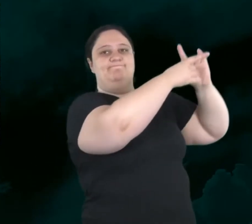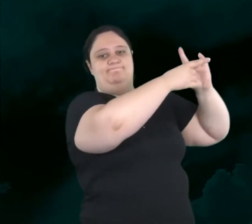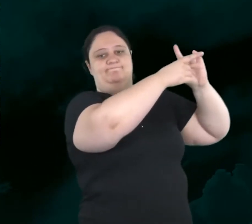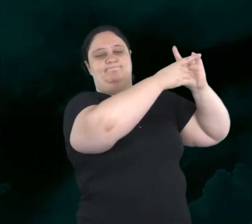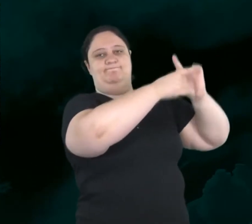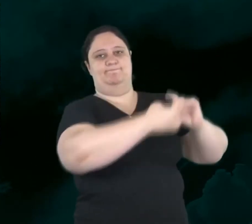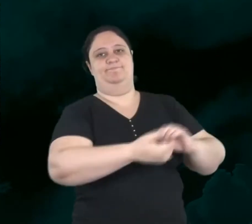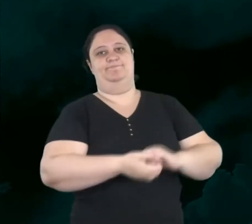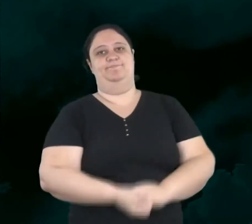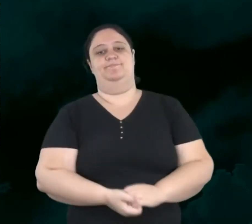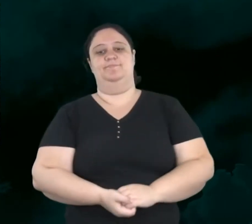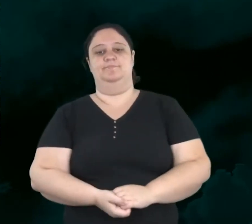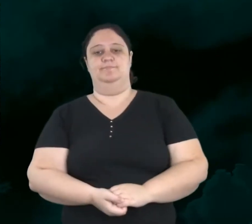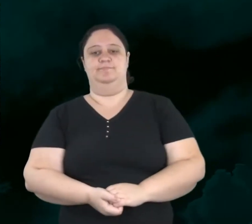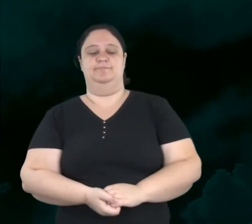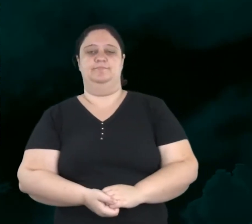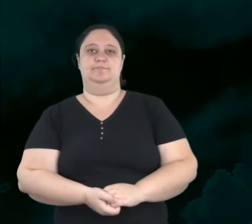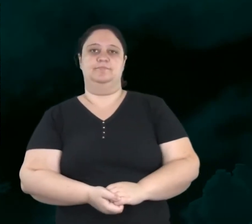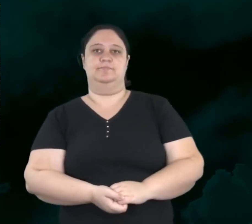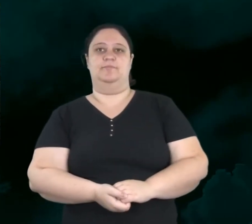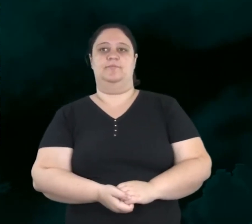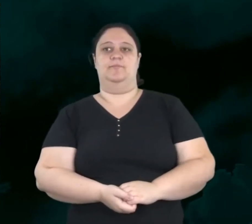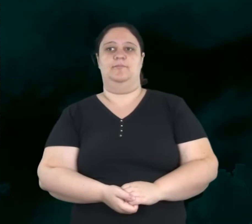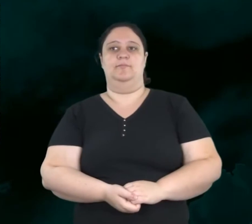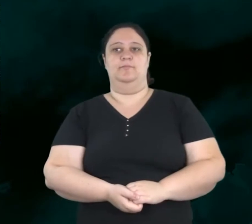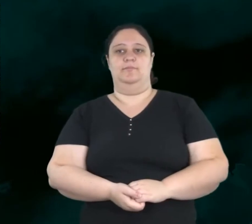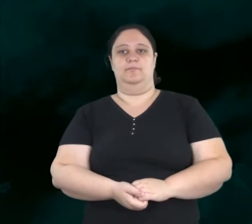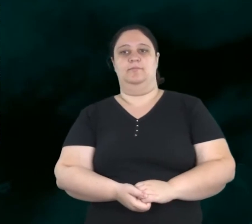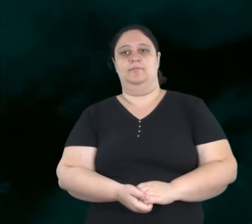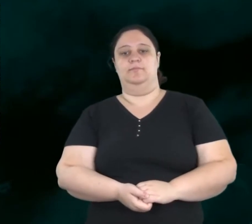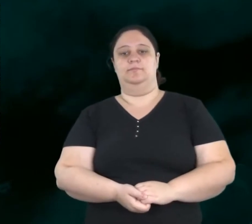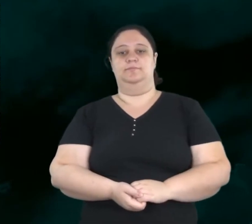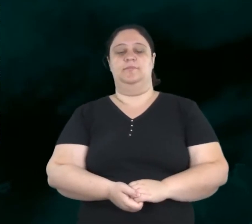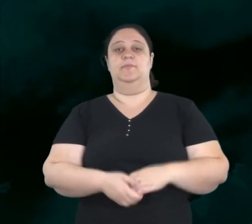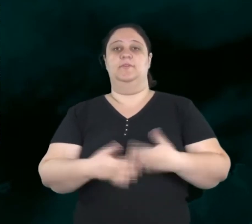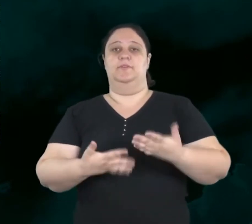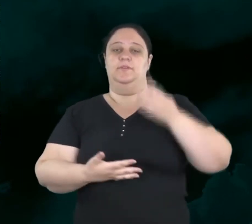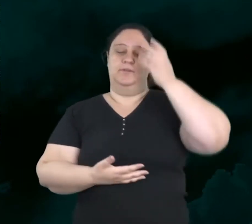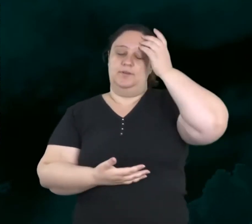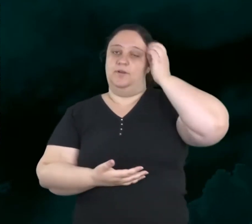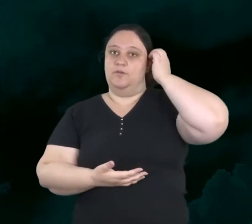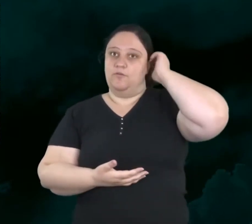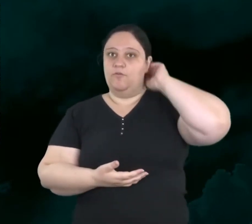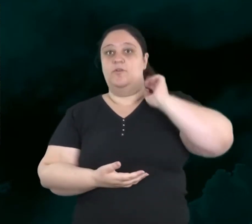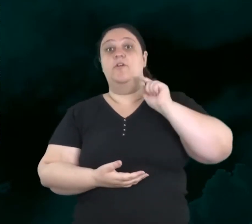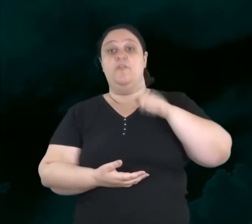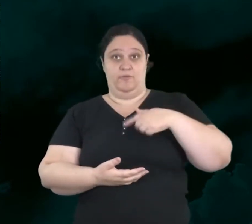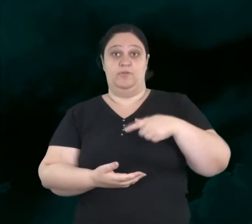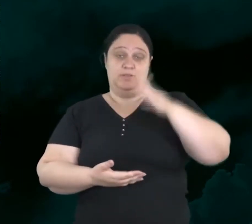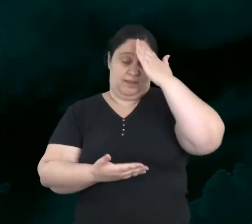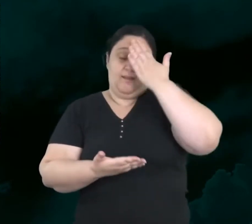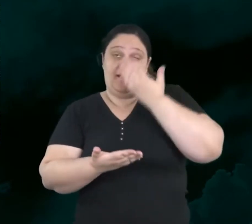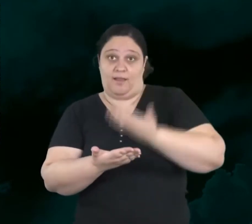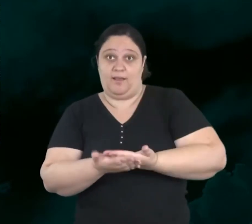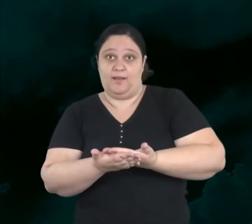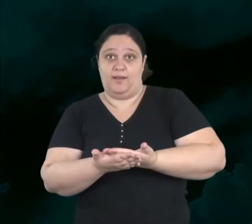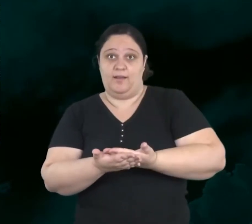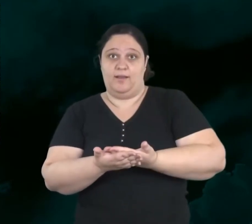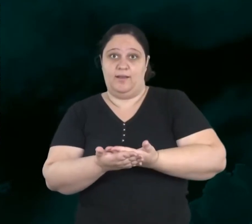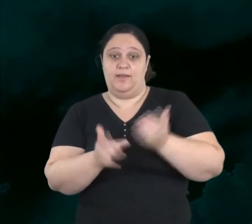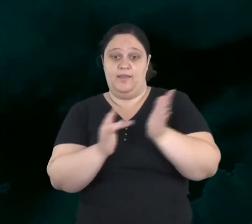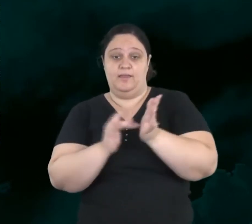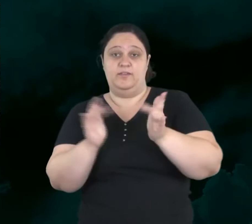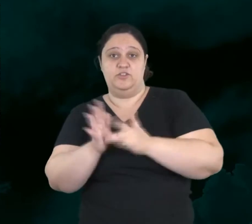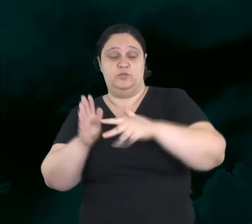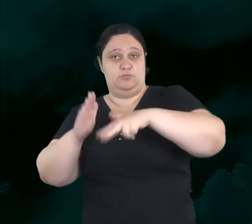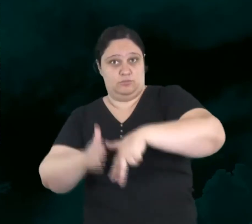gerados através da fé no Filho primogênito. Portanto, se você crê no seu coração que Deus o ressuscitou